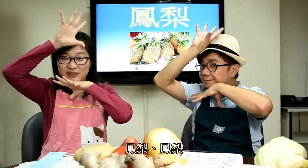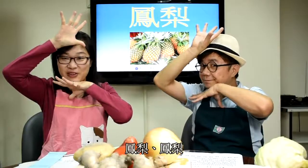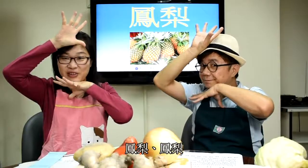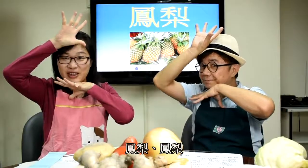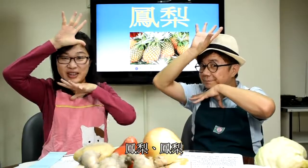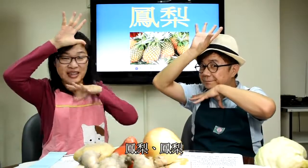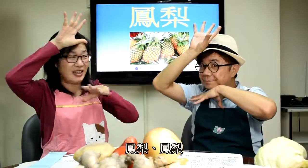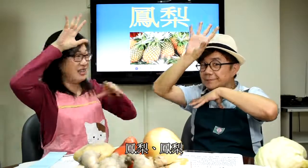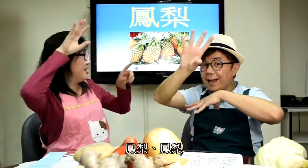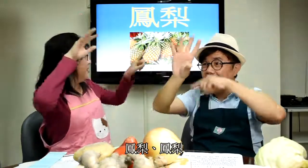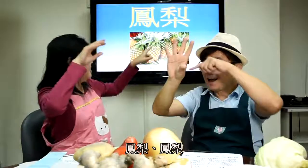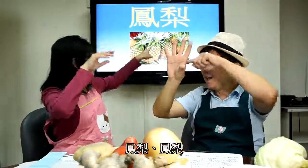梨